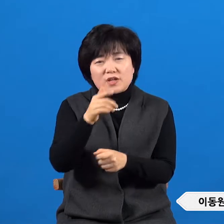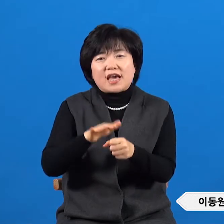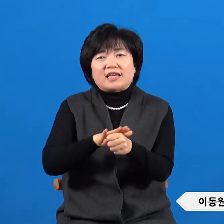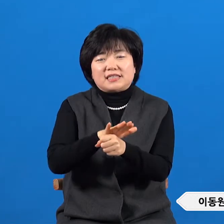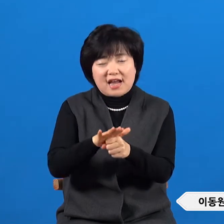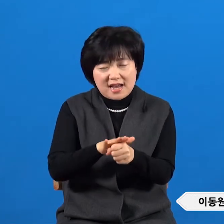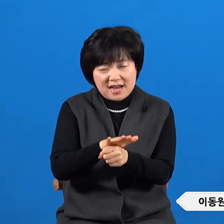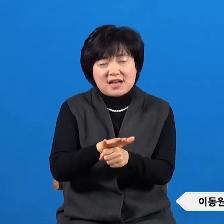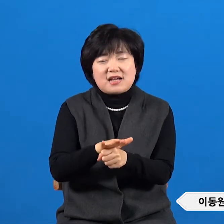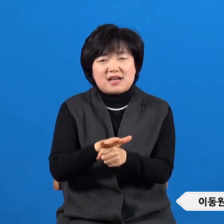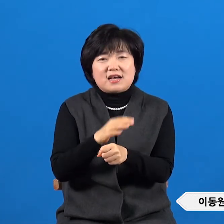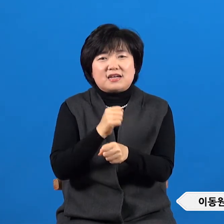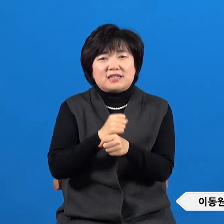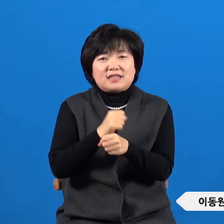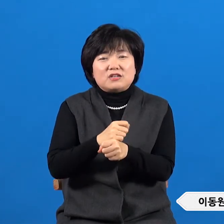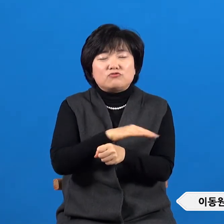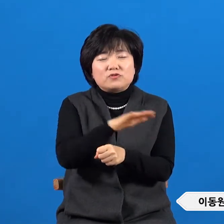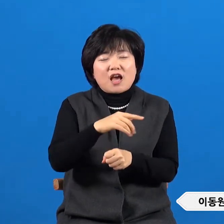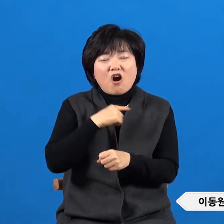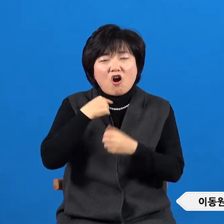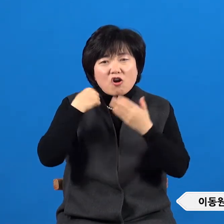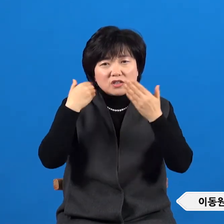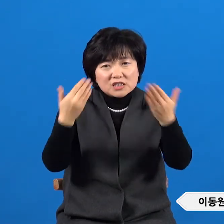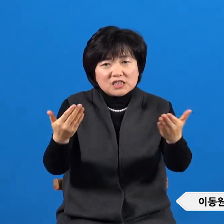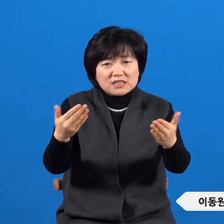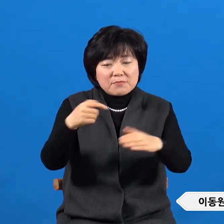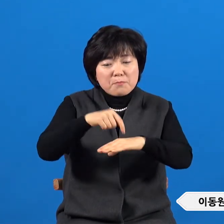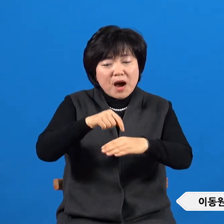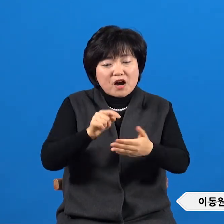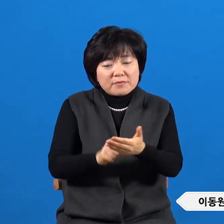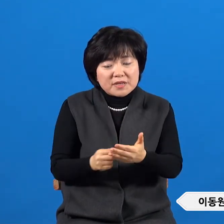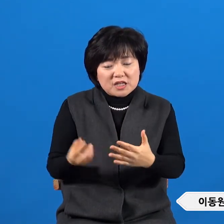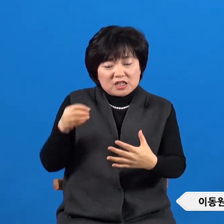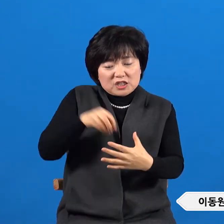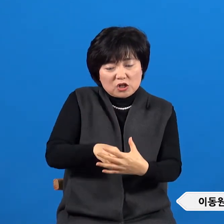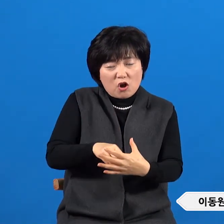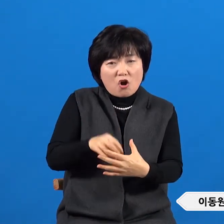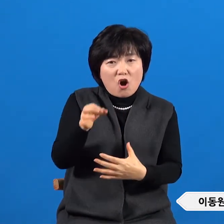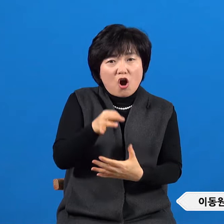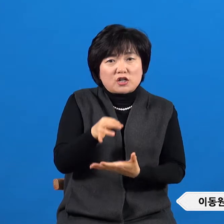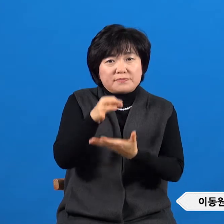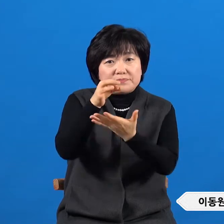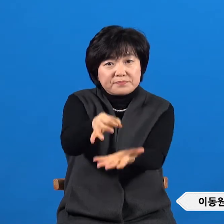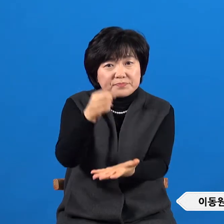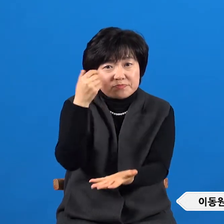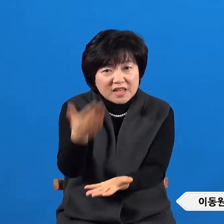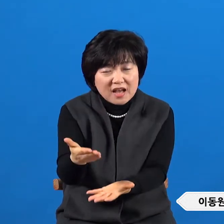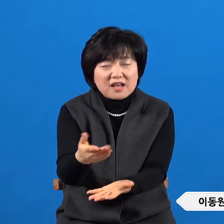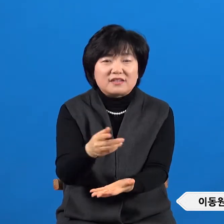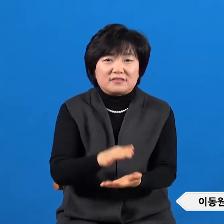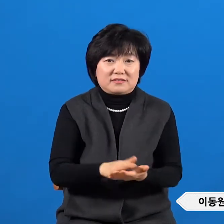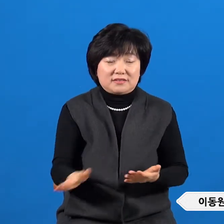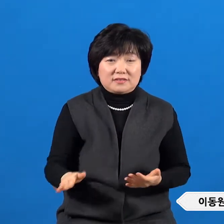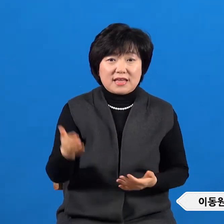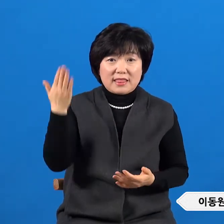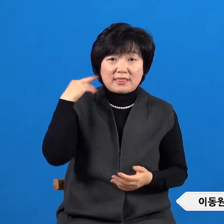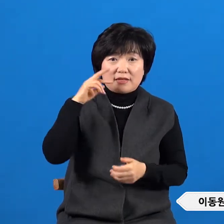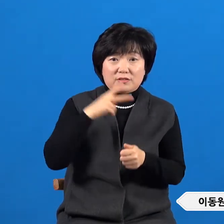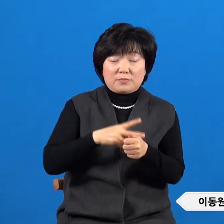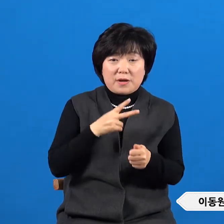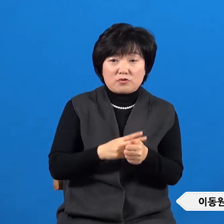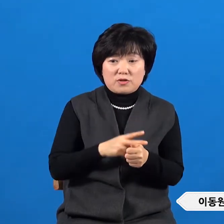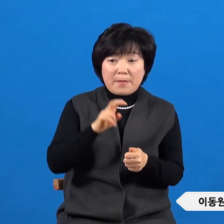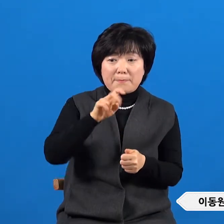우리의 애정, 우리의 헌신이 들어있느냐가 문제인 것입니다. 바울 사도는 옛날 마케도니아